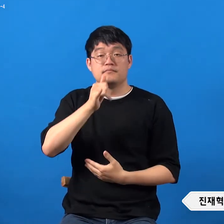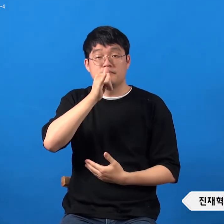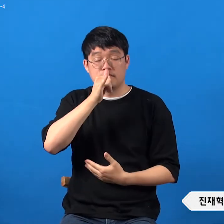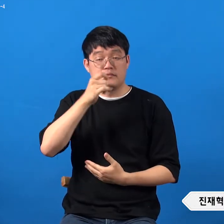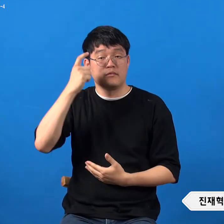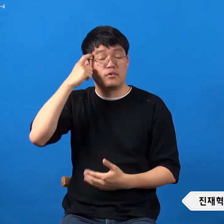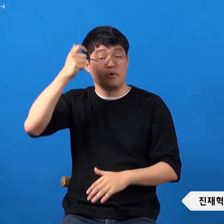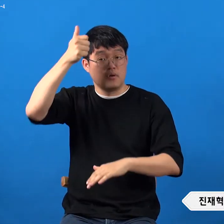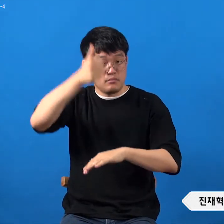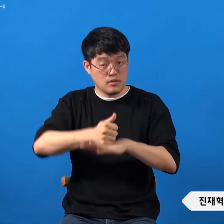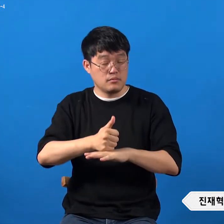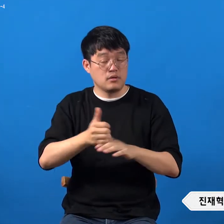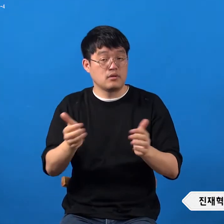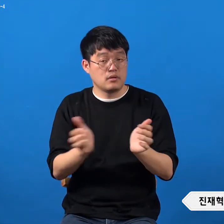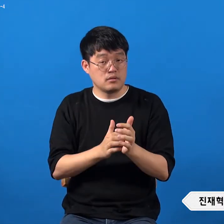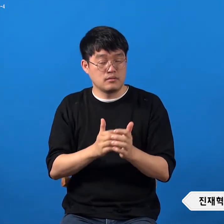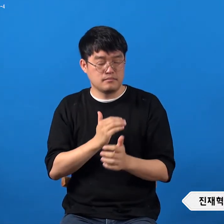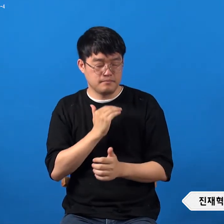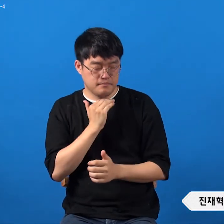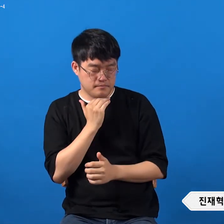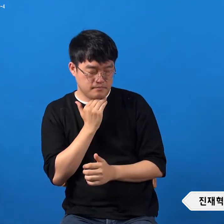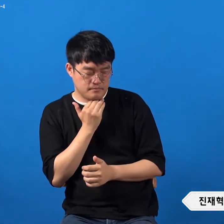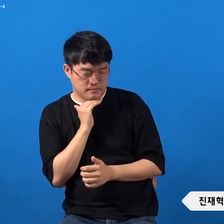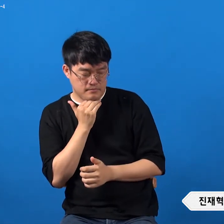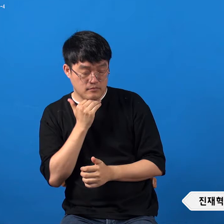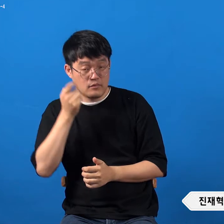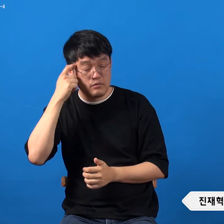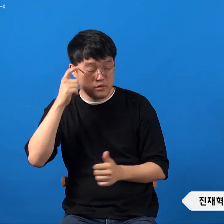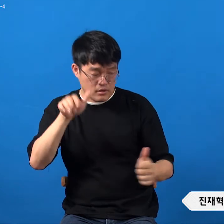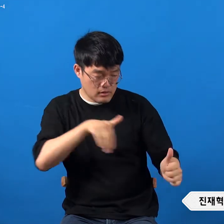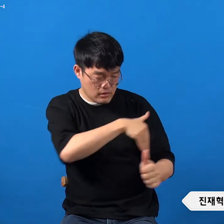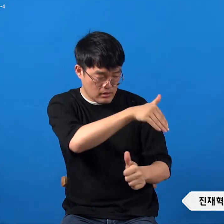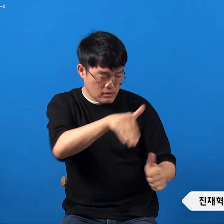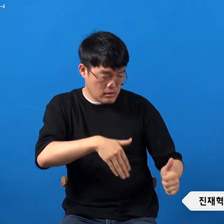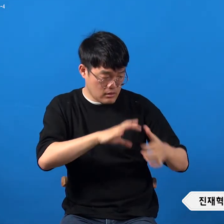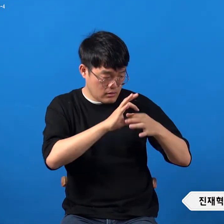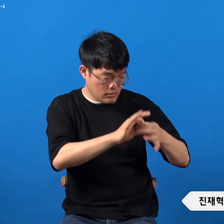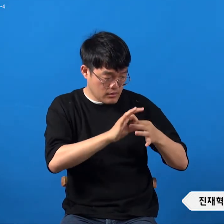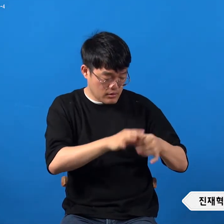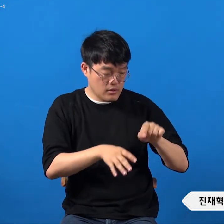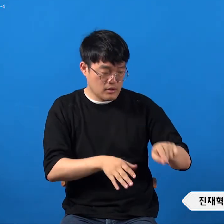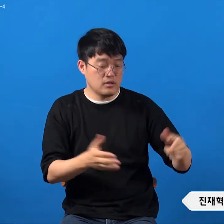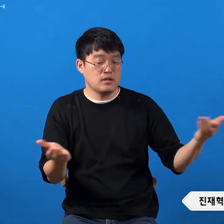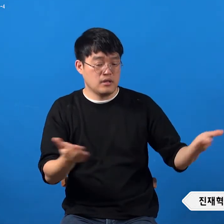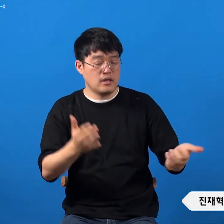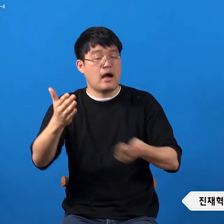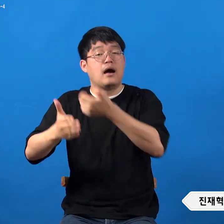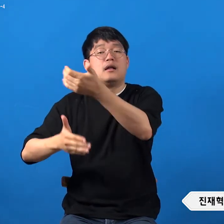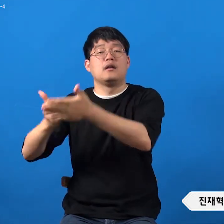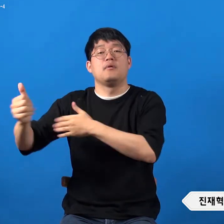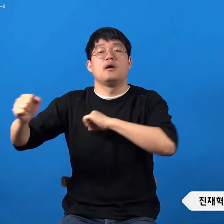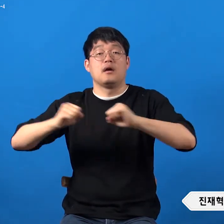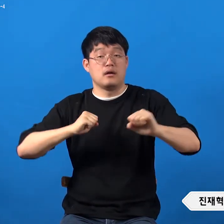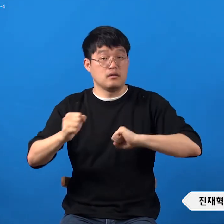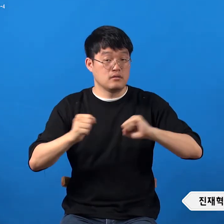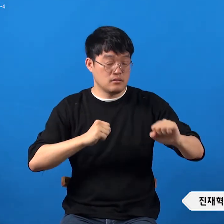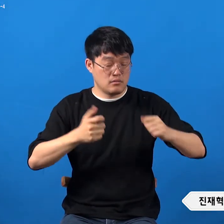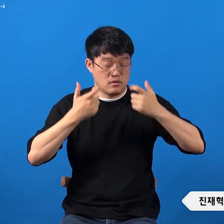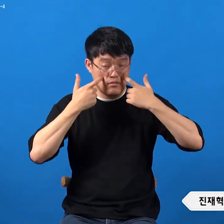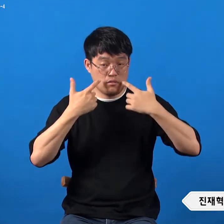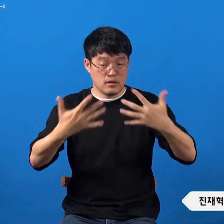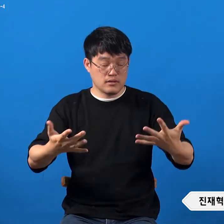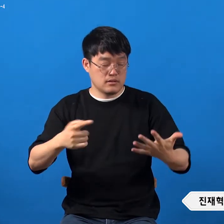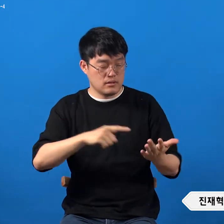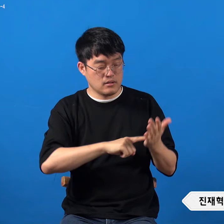마지막까지 기다리실까요? 그런 상황들을 통해서 그 일이 하나님께서 하셨음을 하나님 분명하게